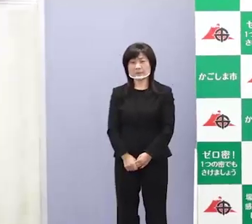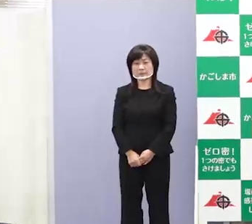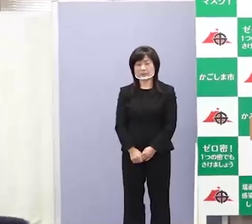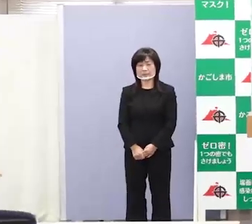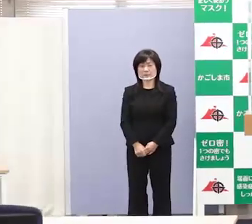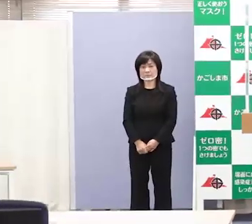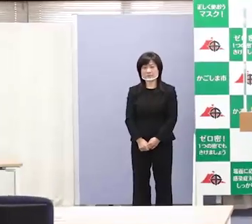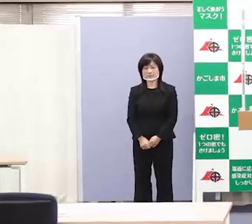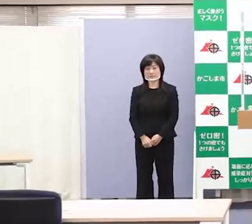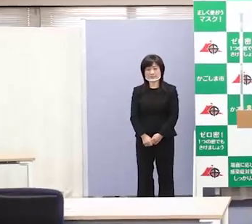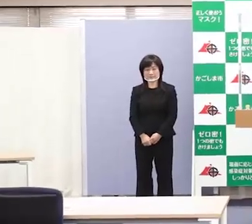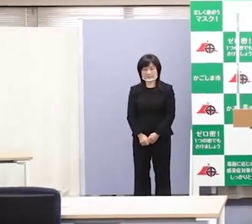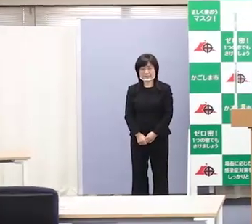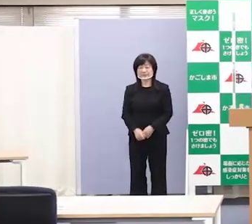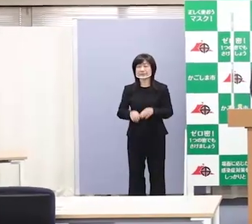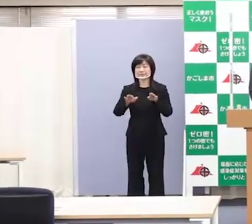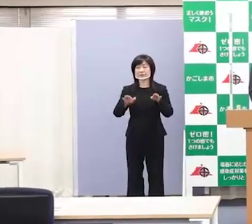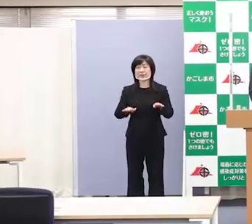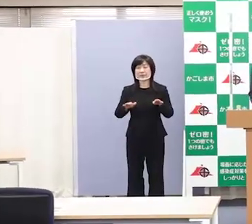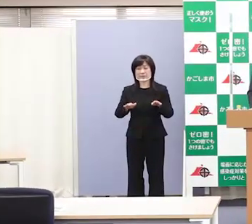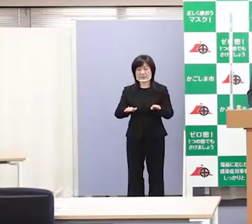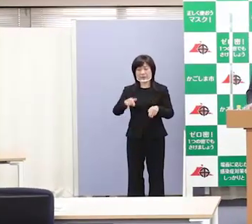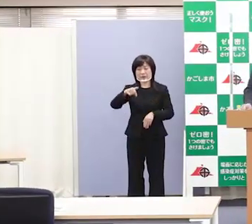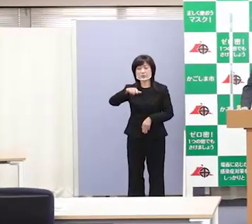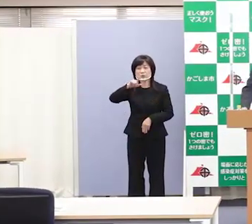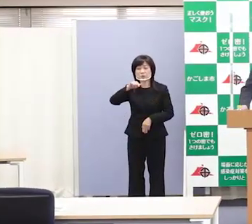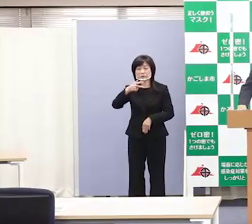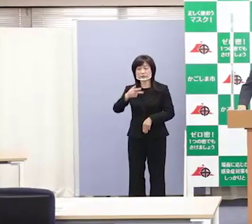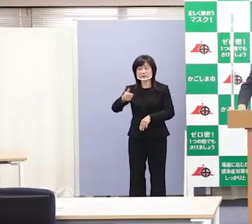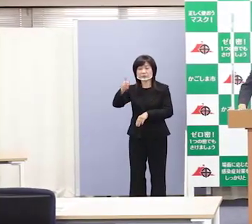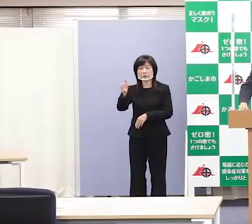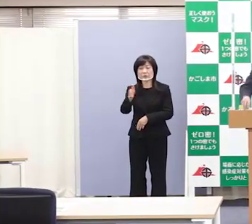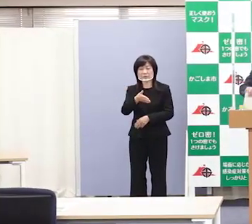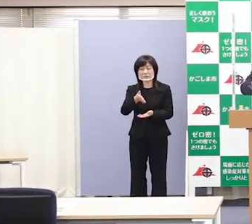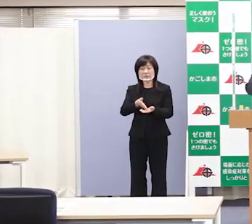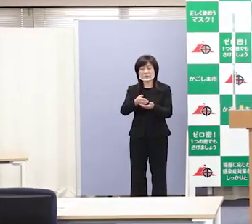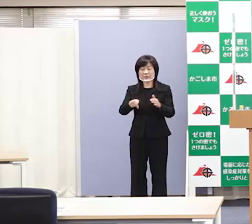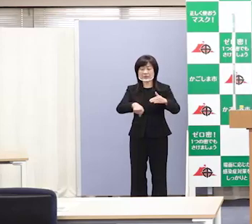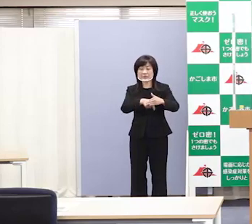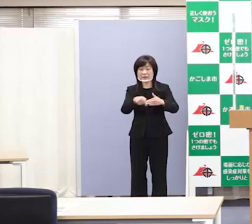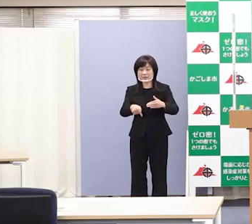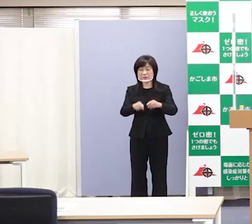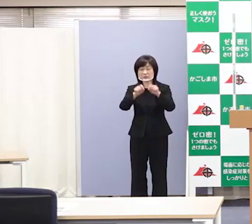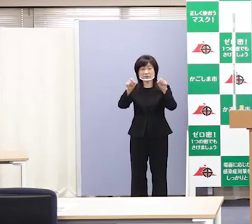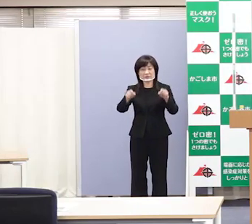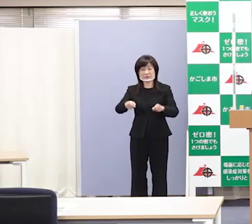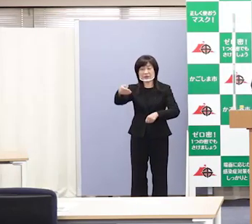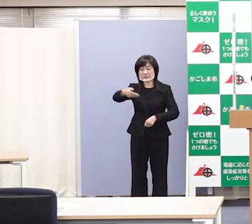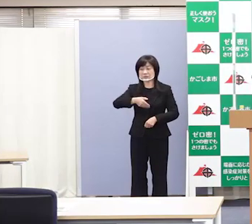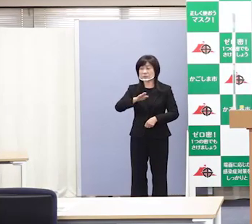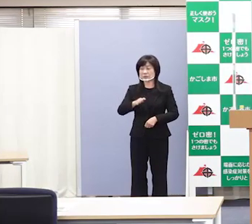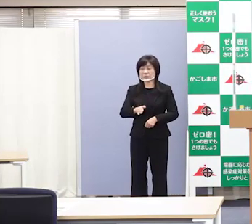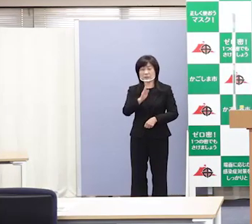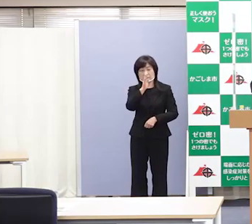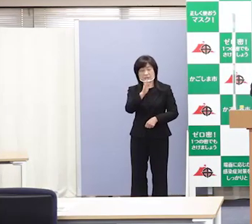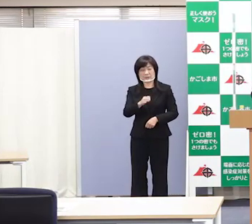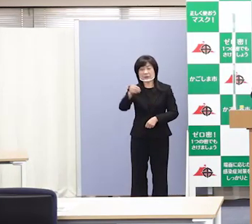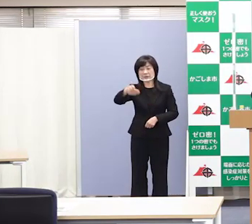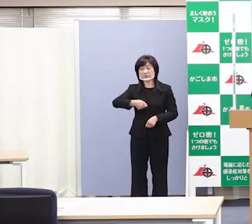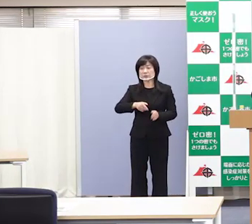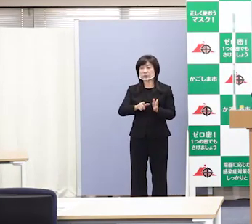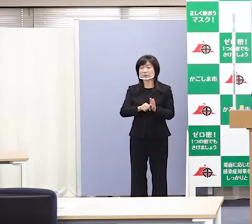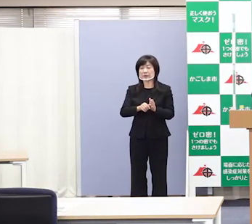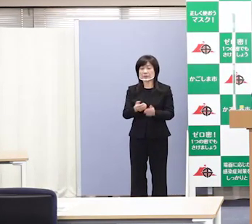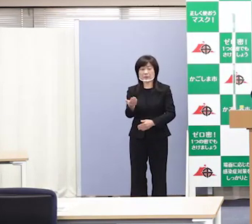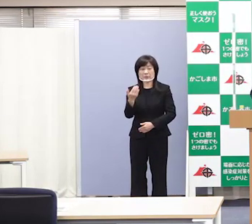はい、ただいま下鶴市長より発表がありました事項について質問がありましたらお願いします。質問される方